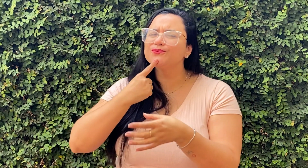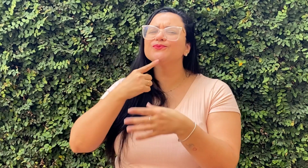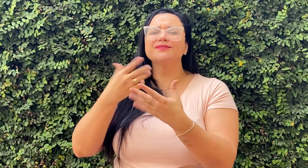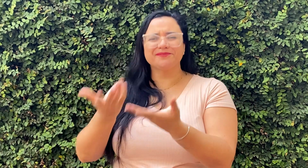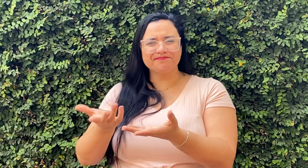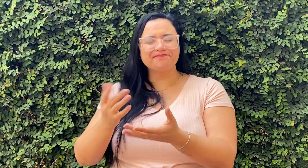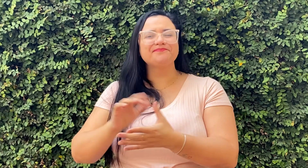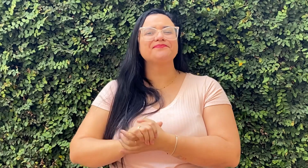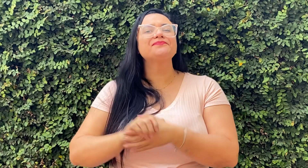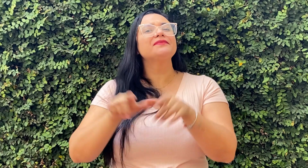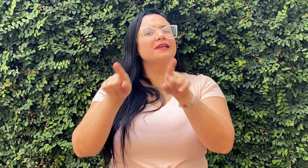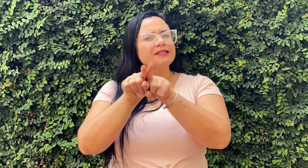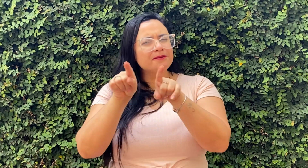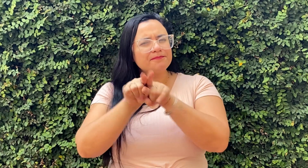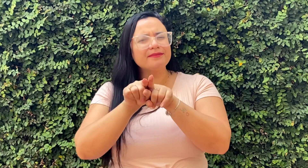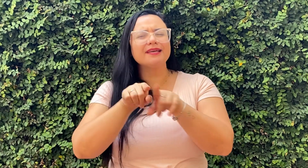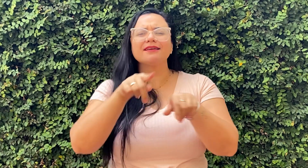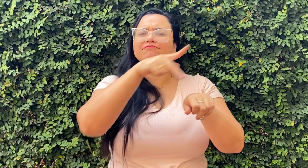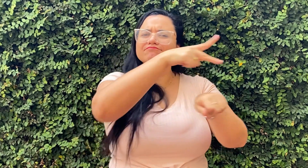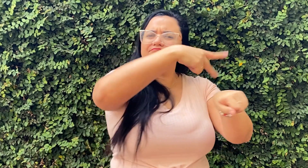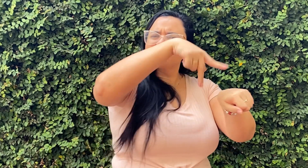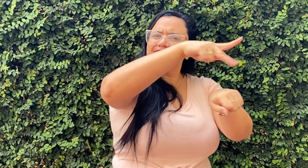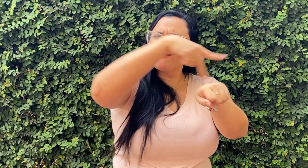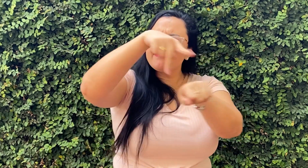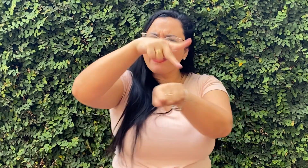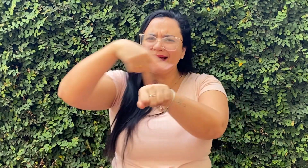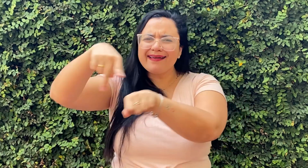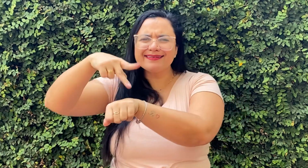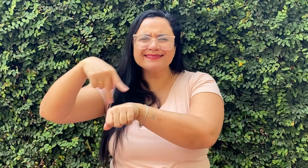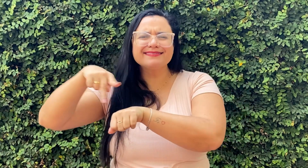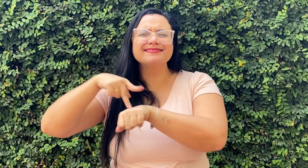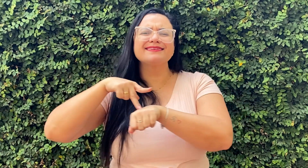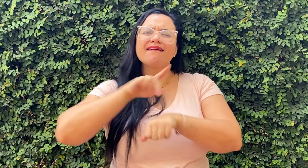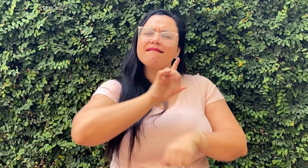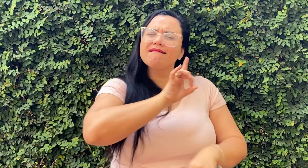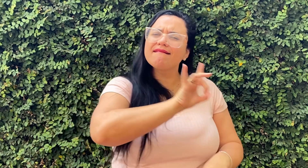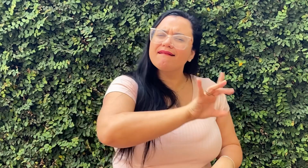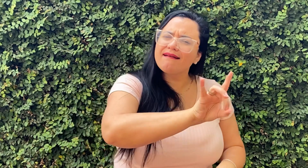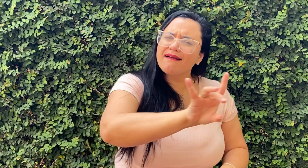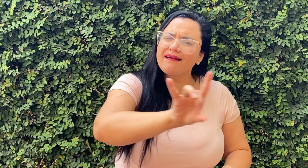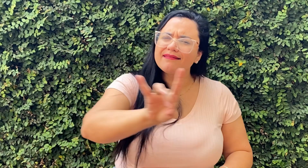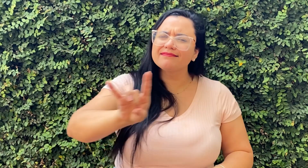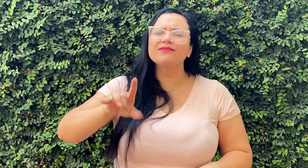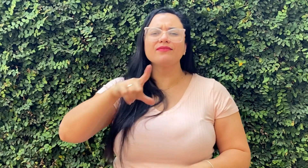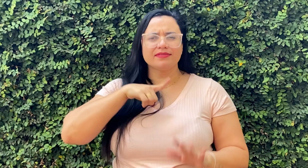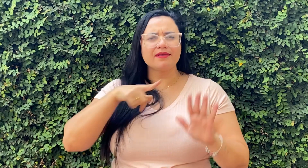de um povo surdo, da comunidade surda. E cada país possui a